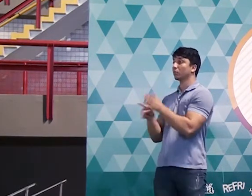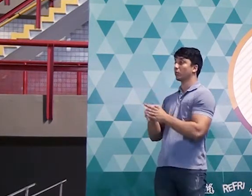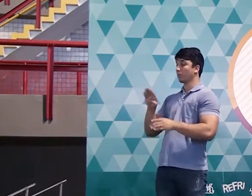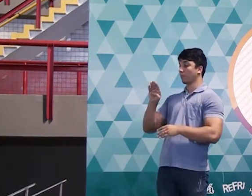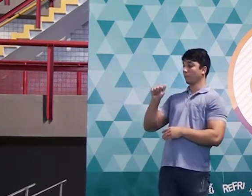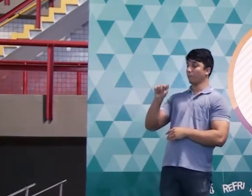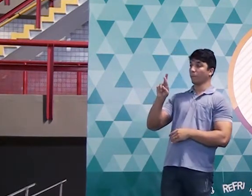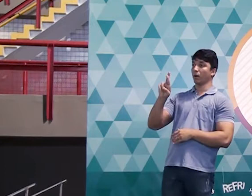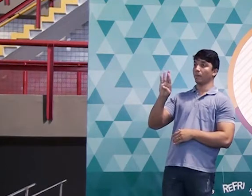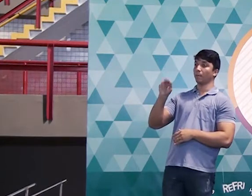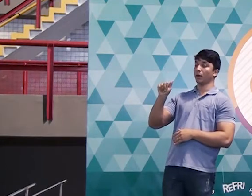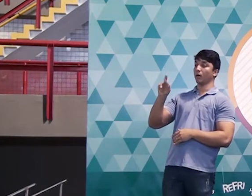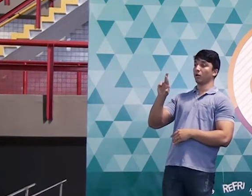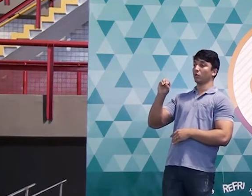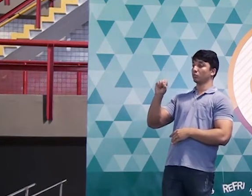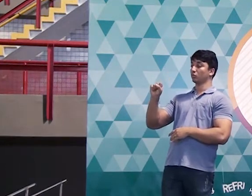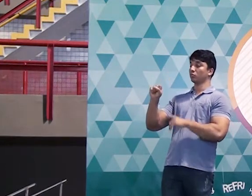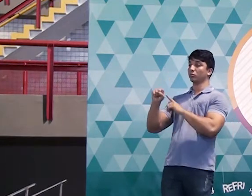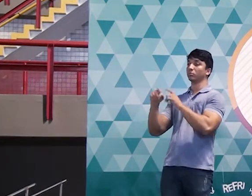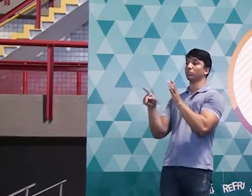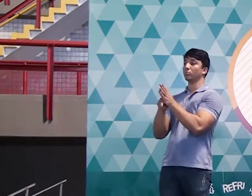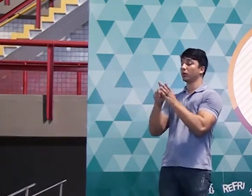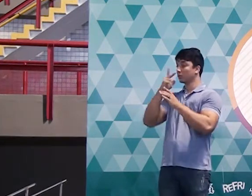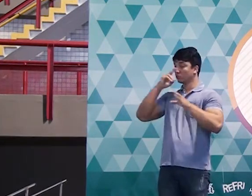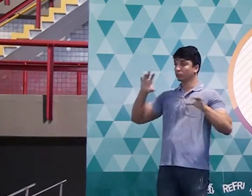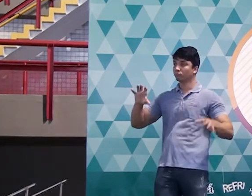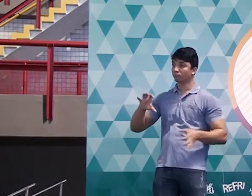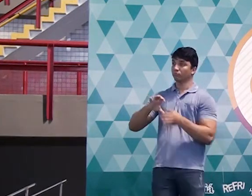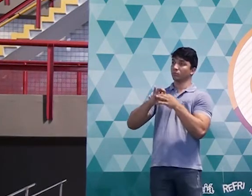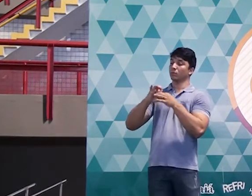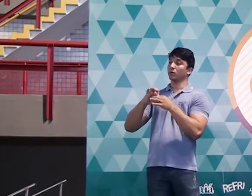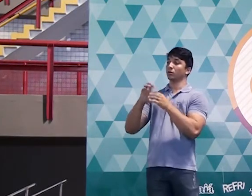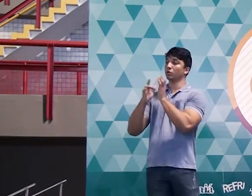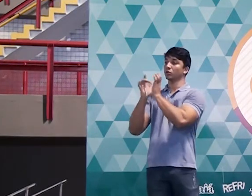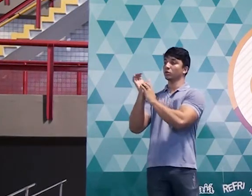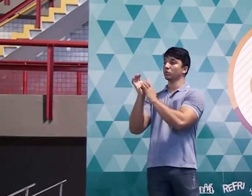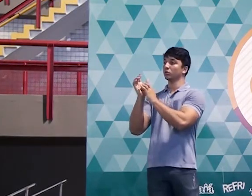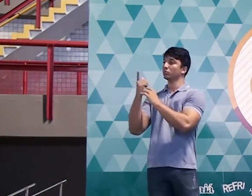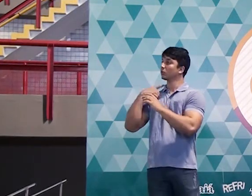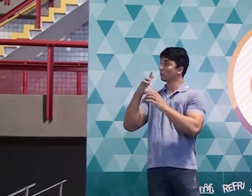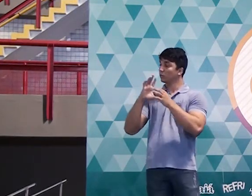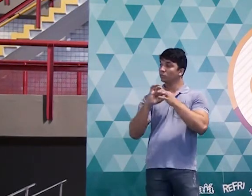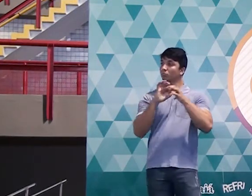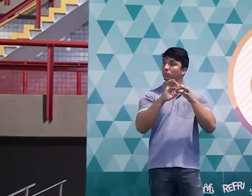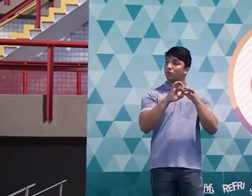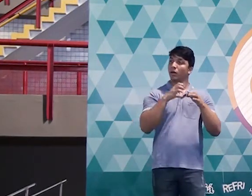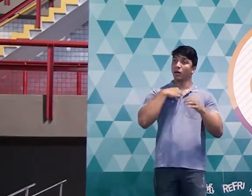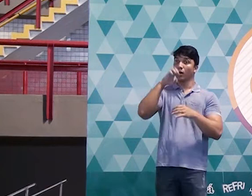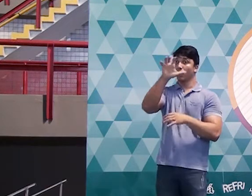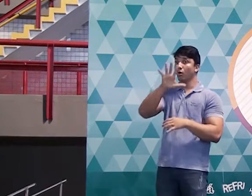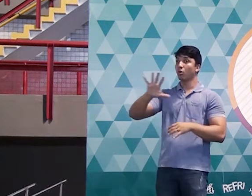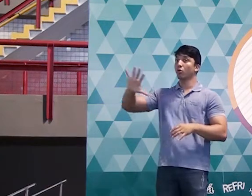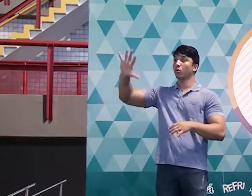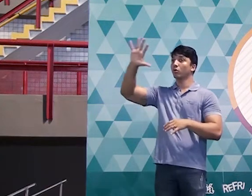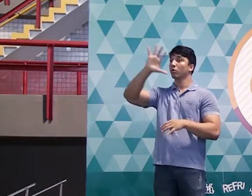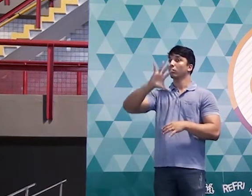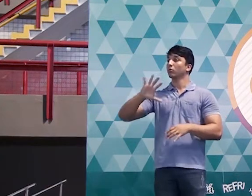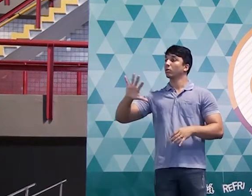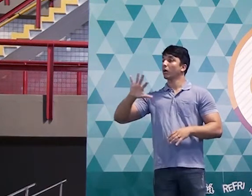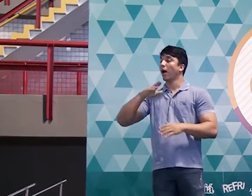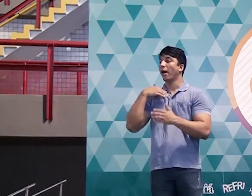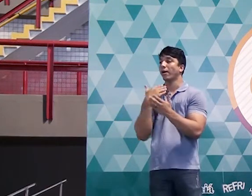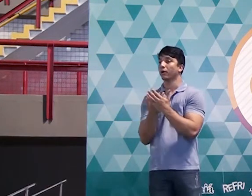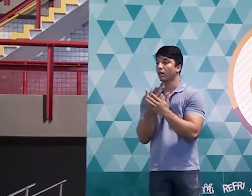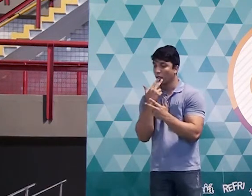bárbaras. Mitos bárbaros vão ser incorporados ao cristianismo, tá certo? A Europa ainda está formando a própria